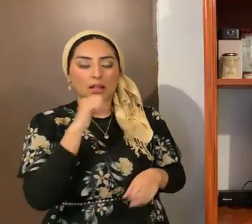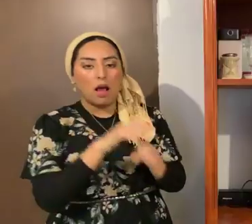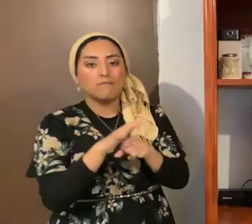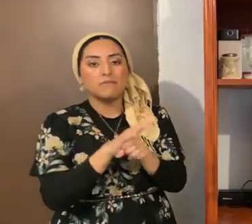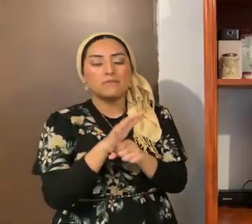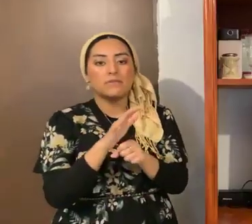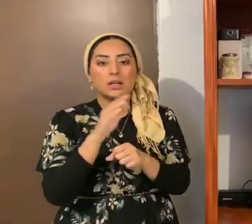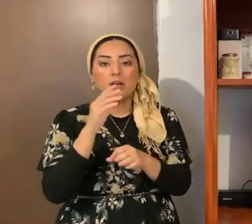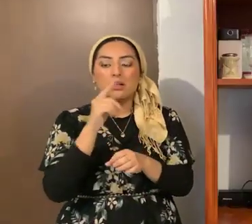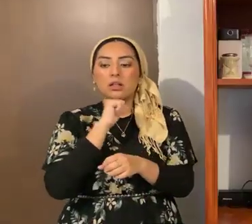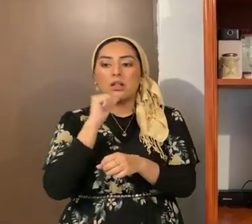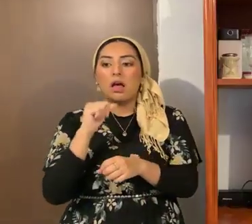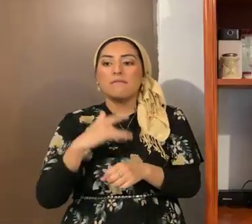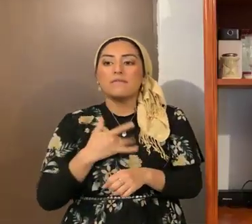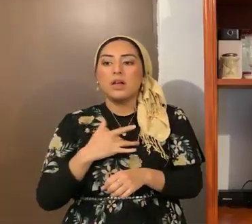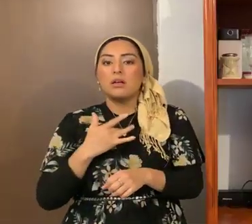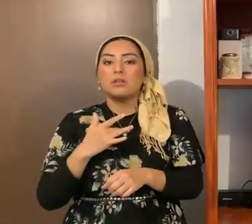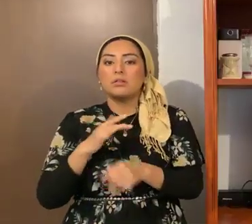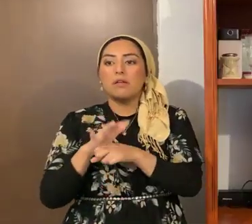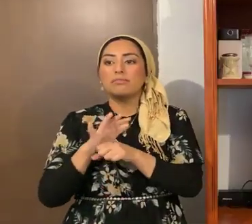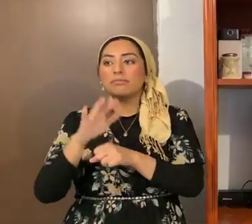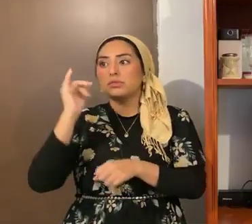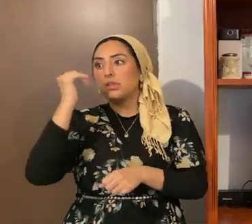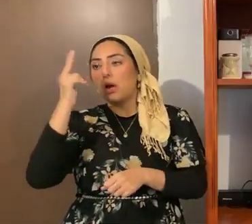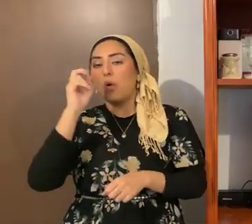Yahweh, ni su profeta Samuel.